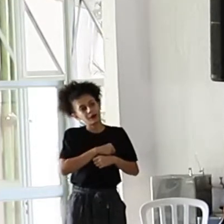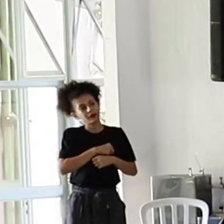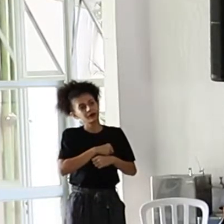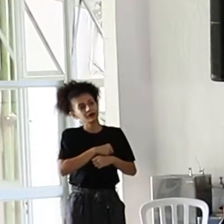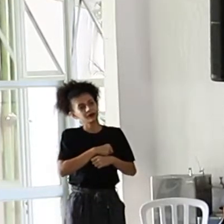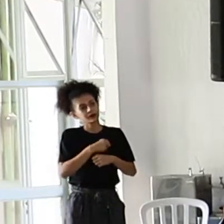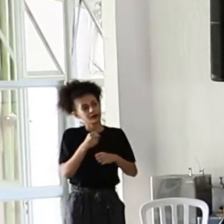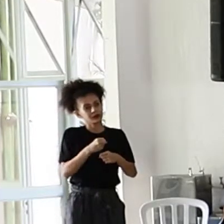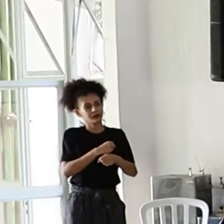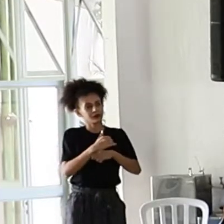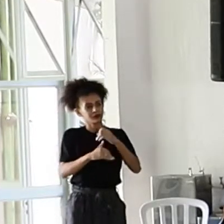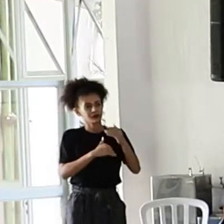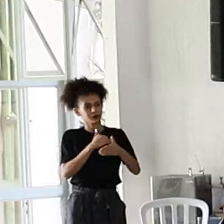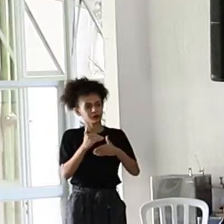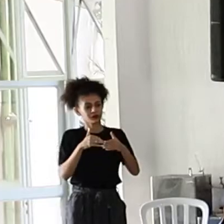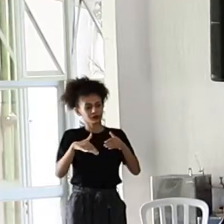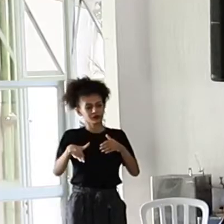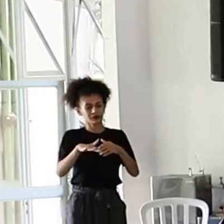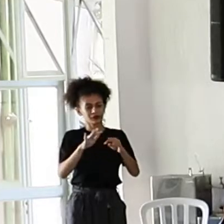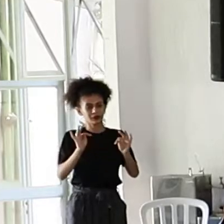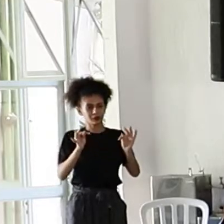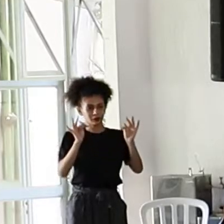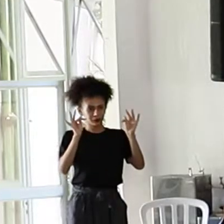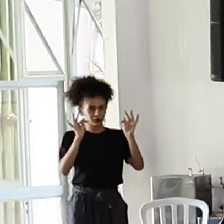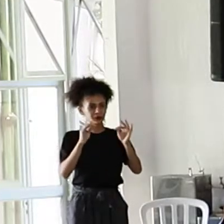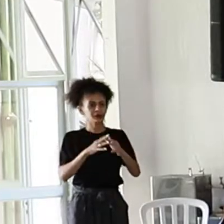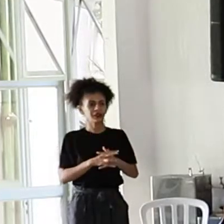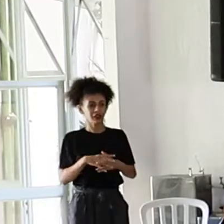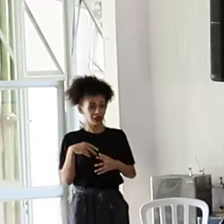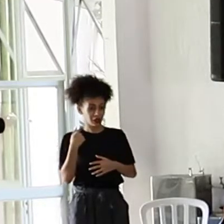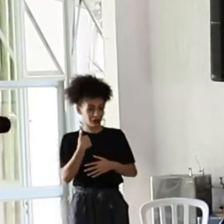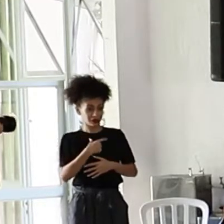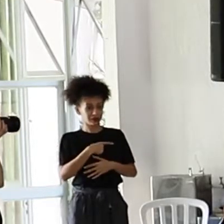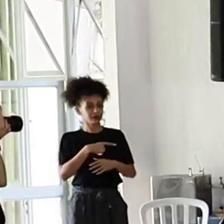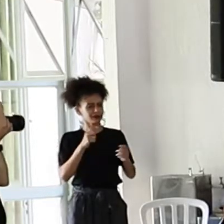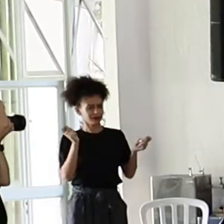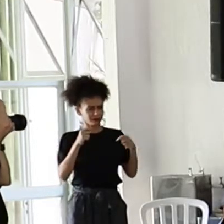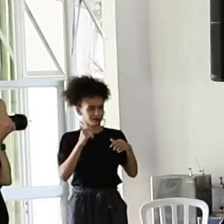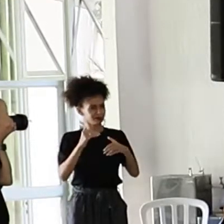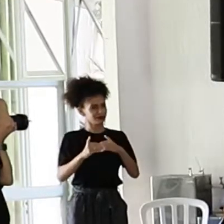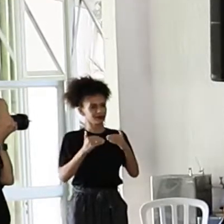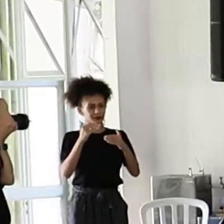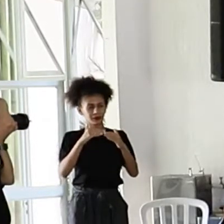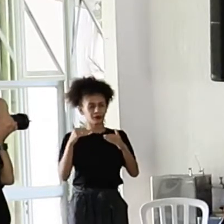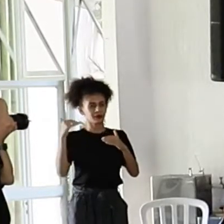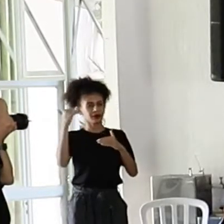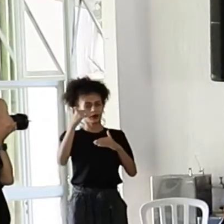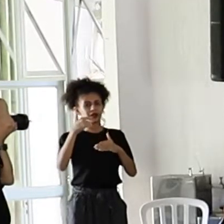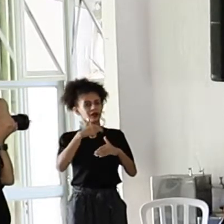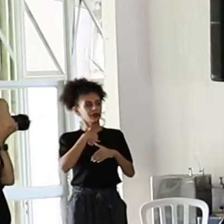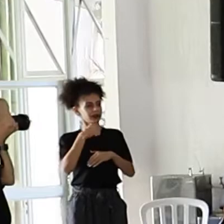em uma construção agora para área de tecnologia nós temos chances de crescer muito mais eu tenho